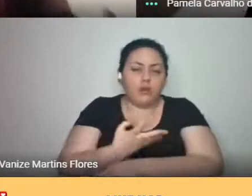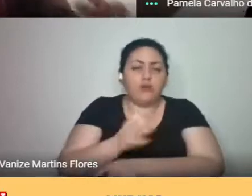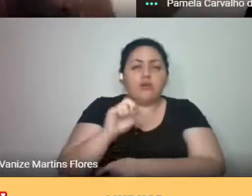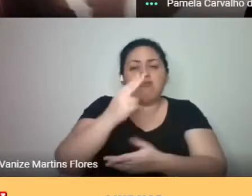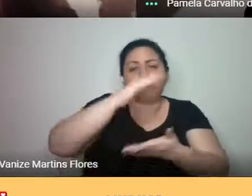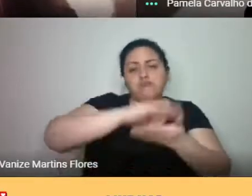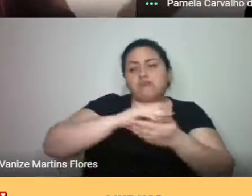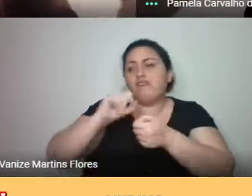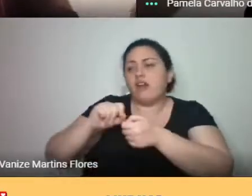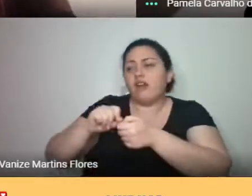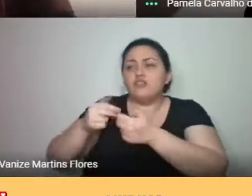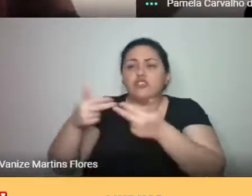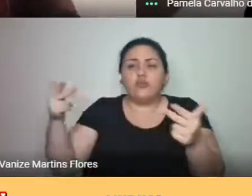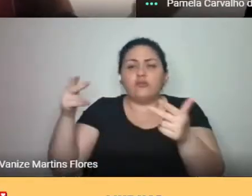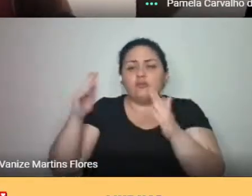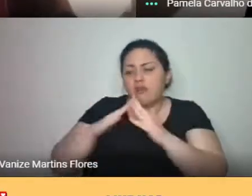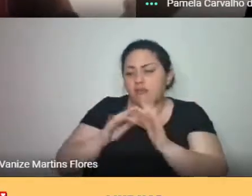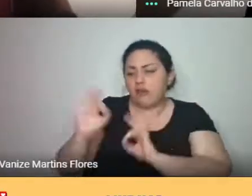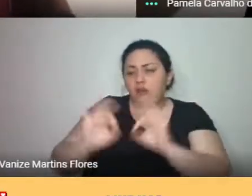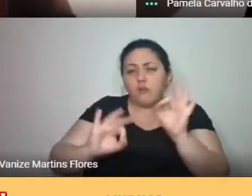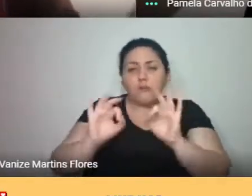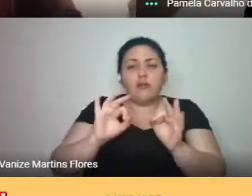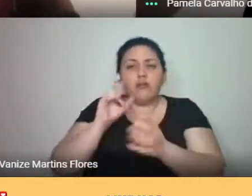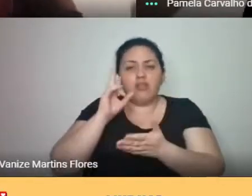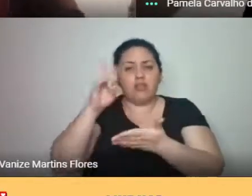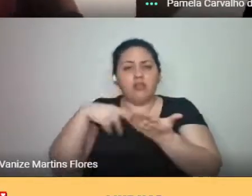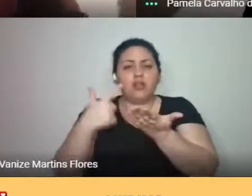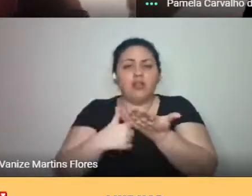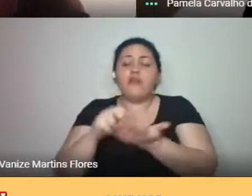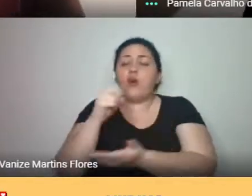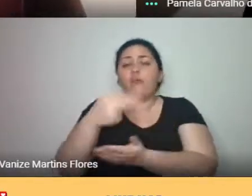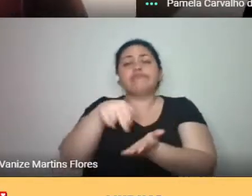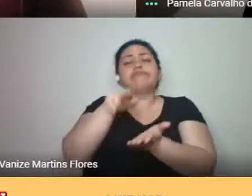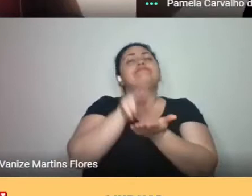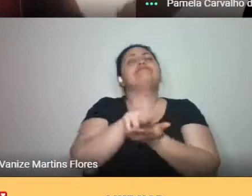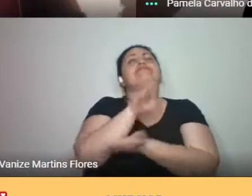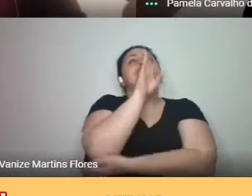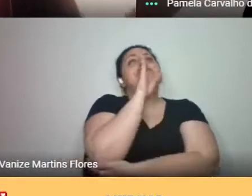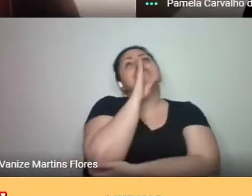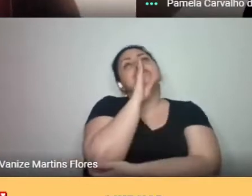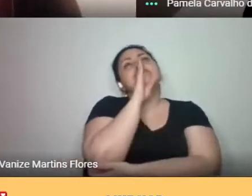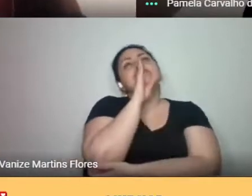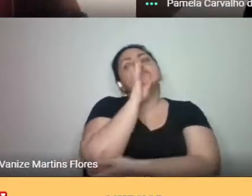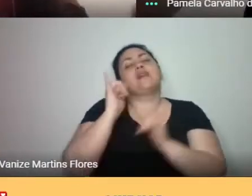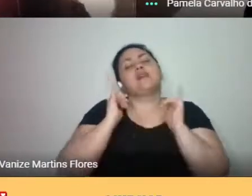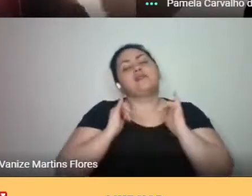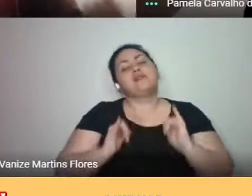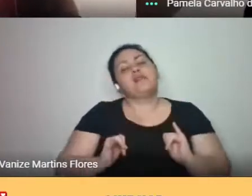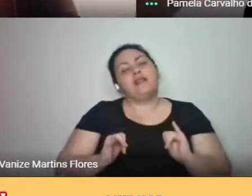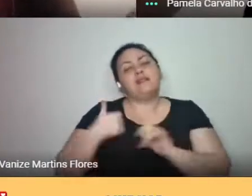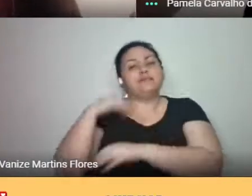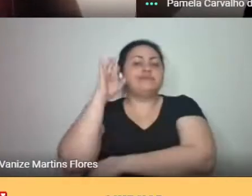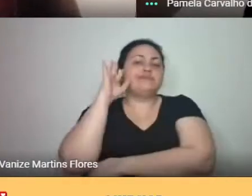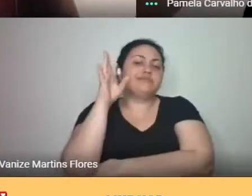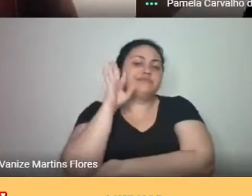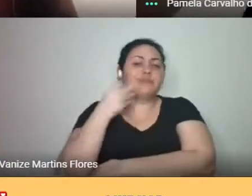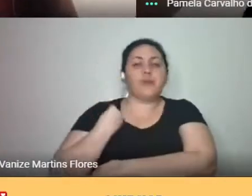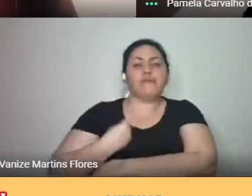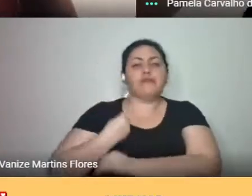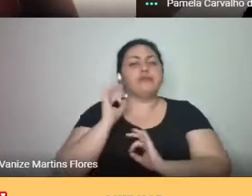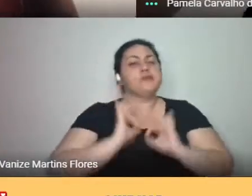né? Ficar olhando para cima e sim, eu vou ficar aqui descansando, reorganizando, me